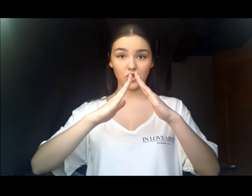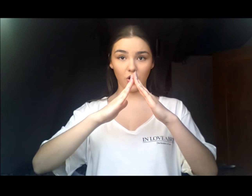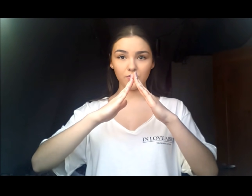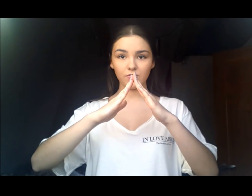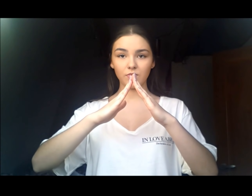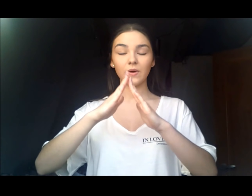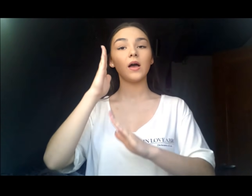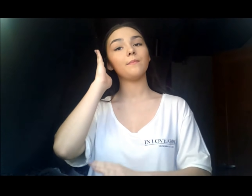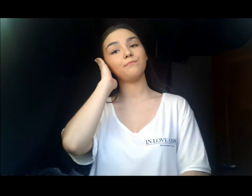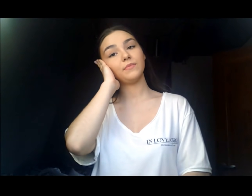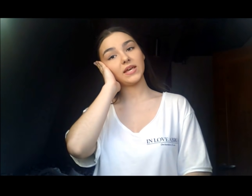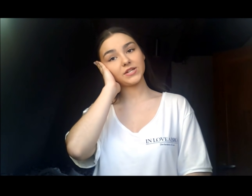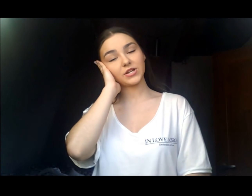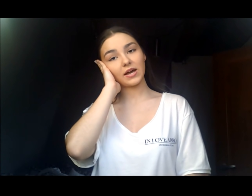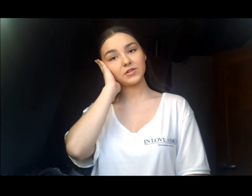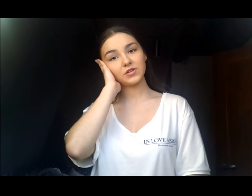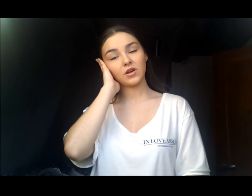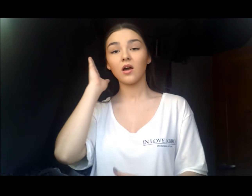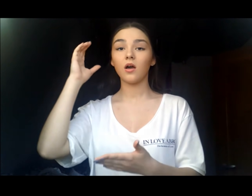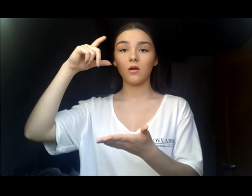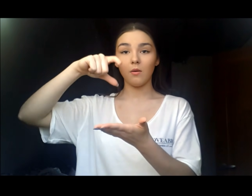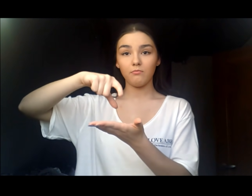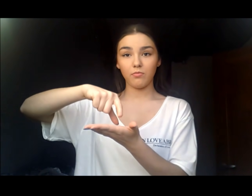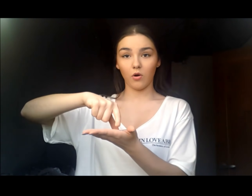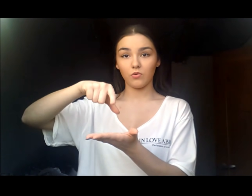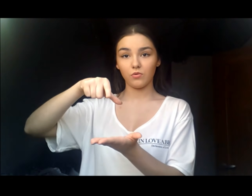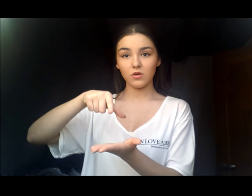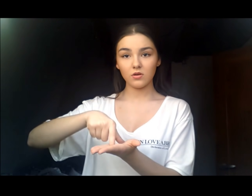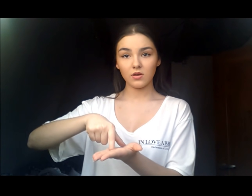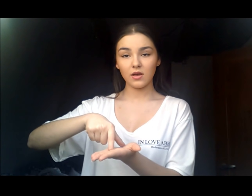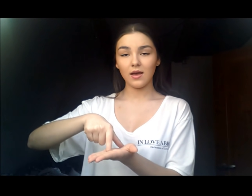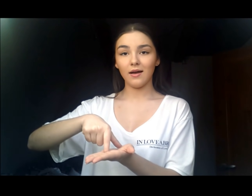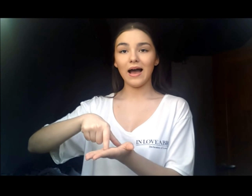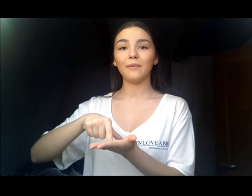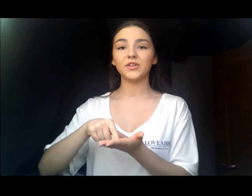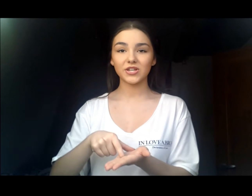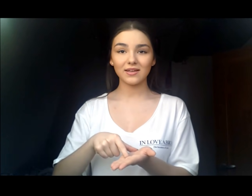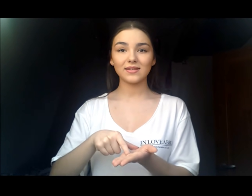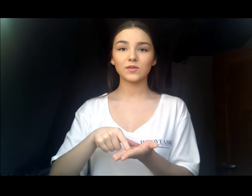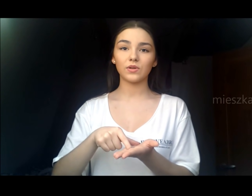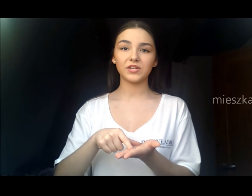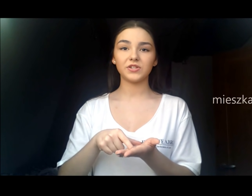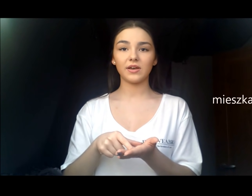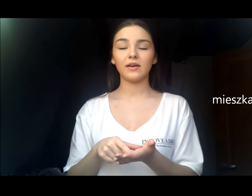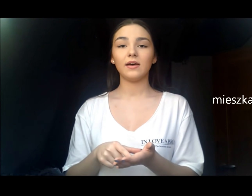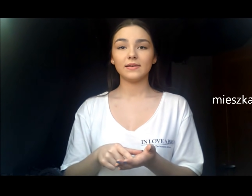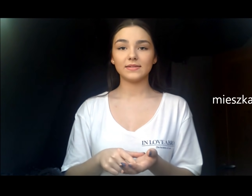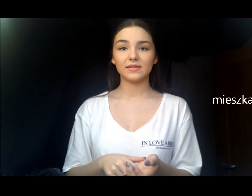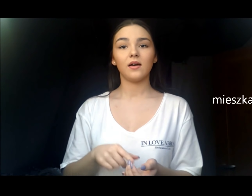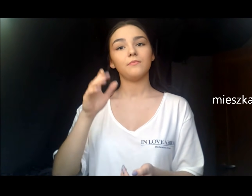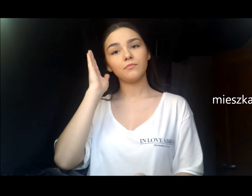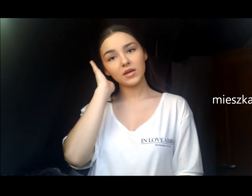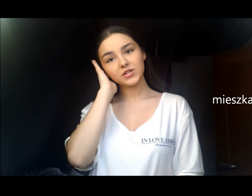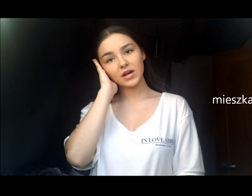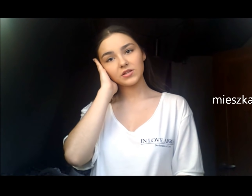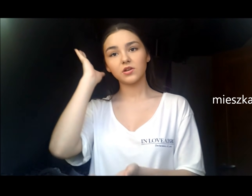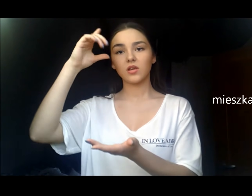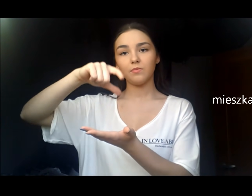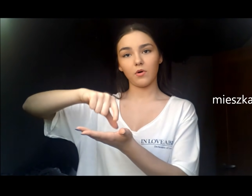Dom. Mieszkać. Pokój. A mieszkanie składa się z mieszkać i